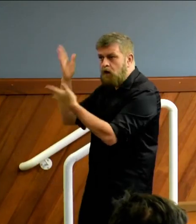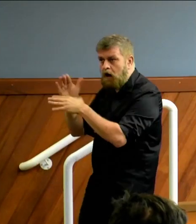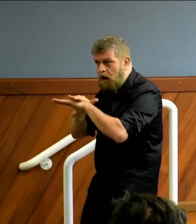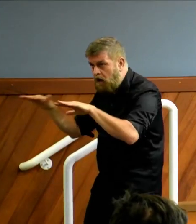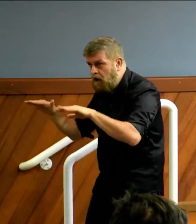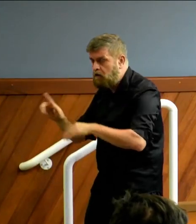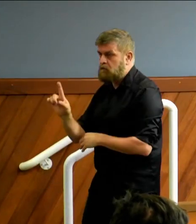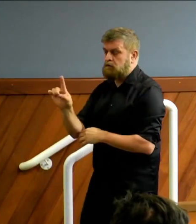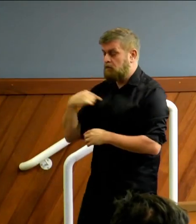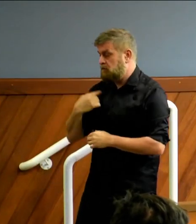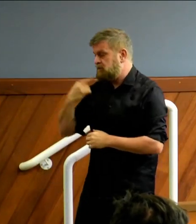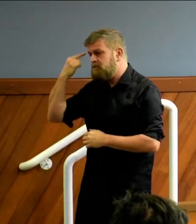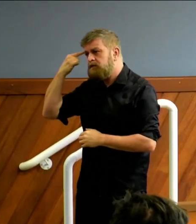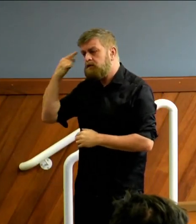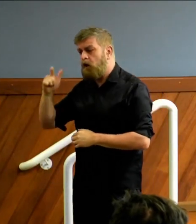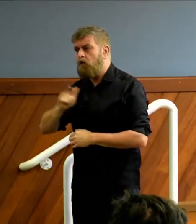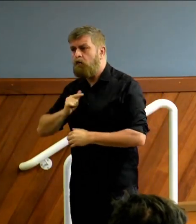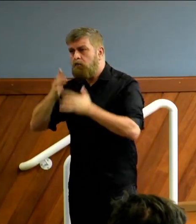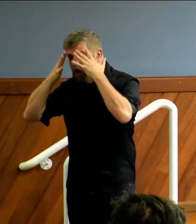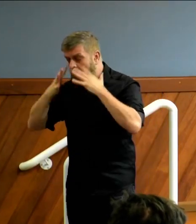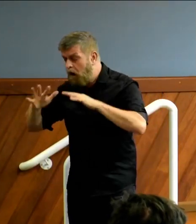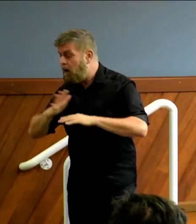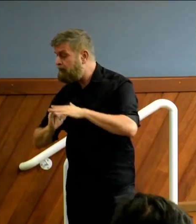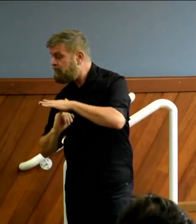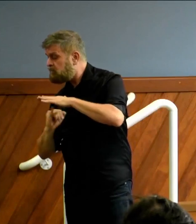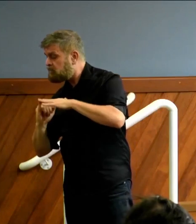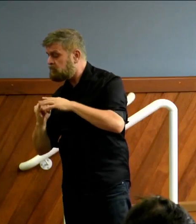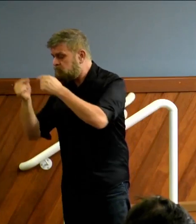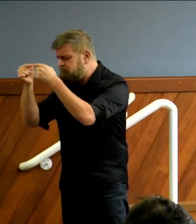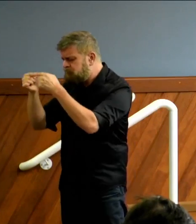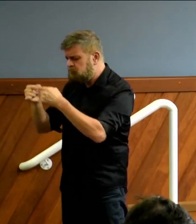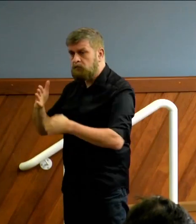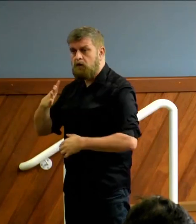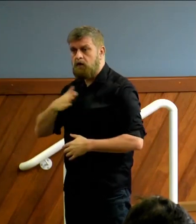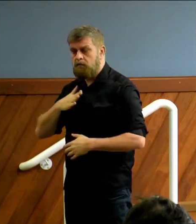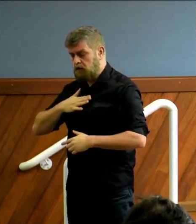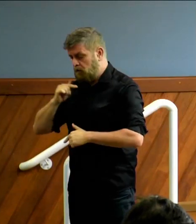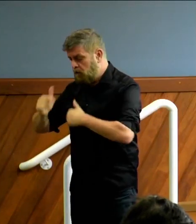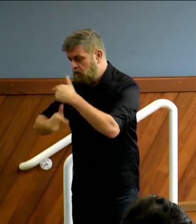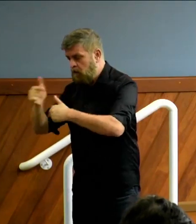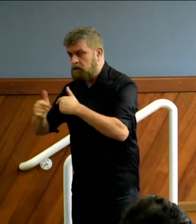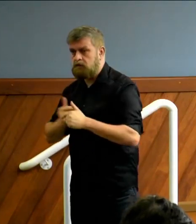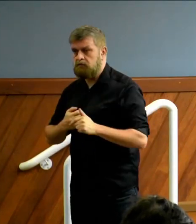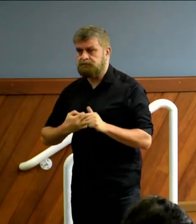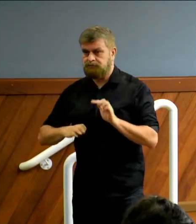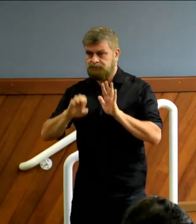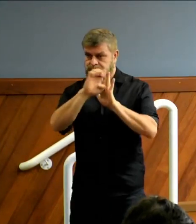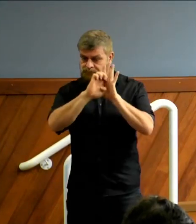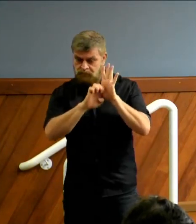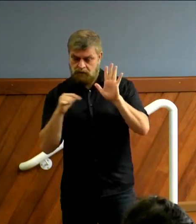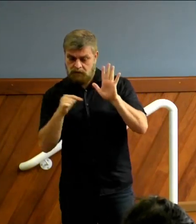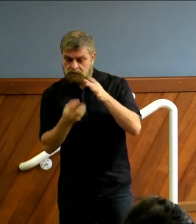isso. O que a gente tem que pensar é qual é a natureza da minha instituição? O que no meu ato, no meu estatuto, lá no meu ato